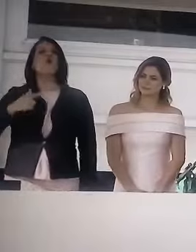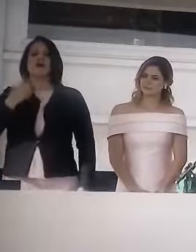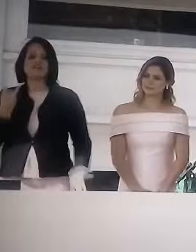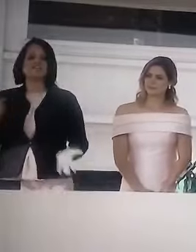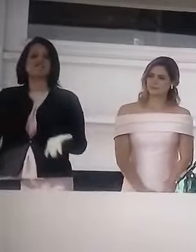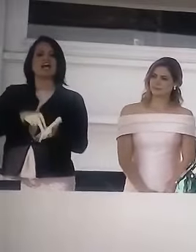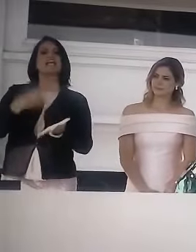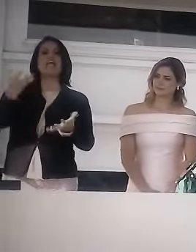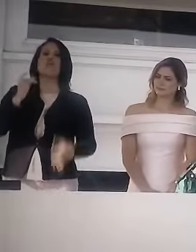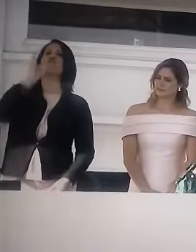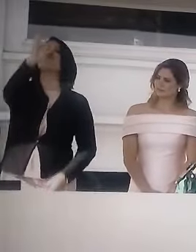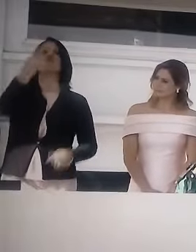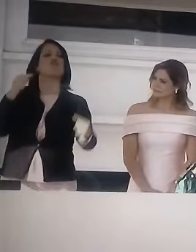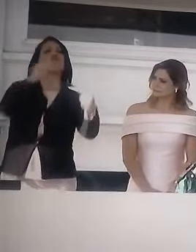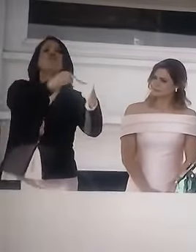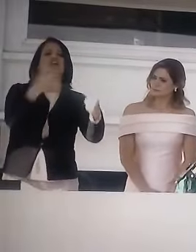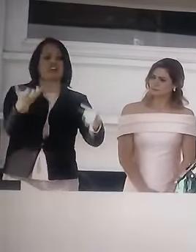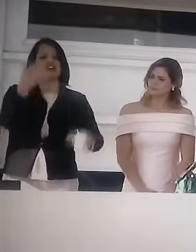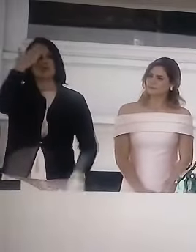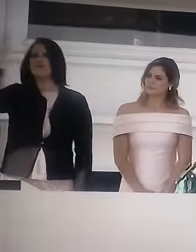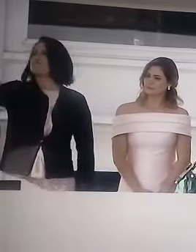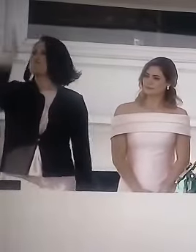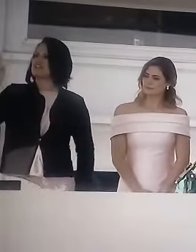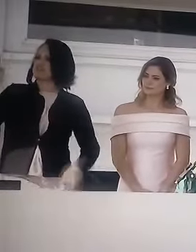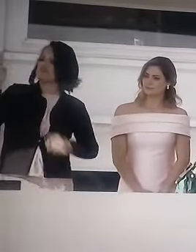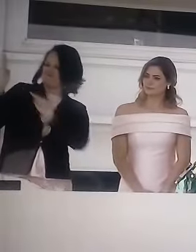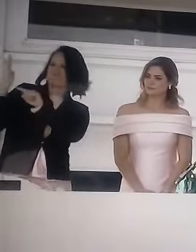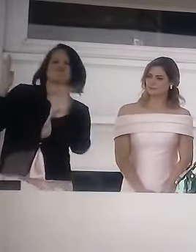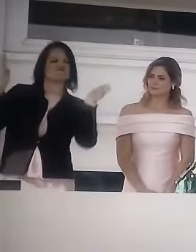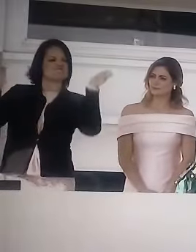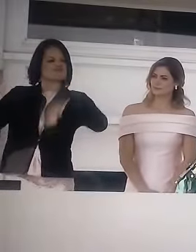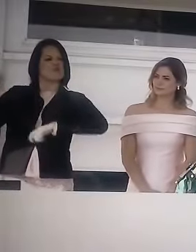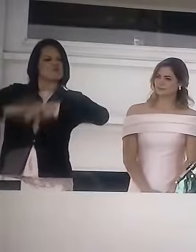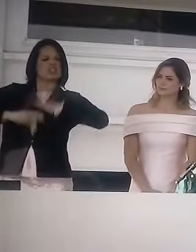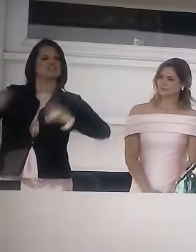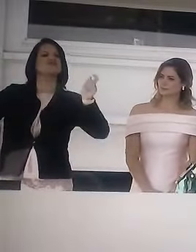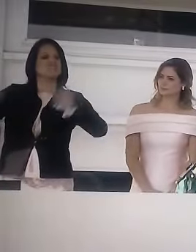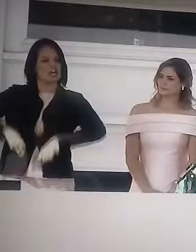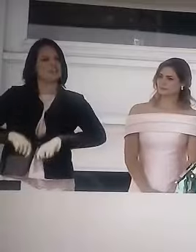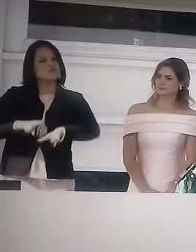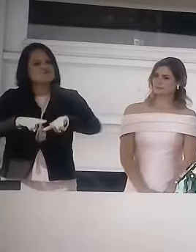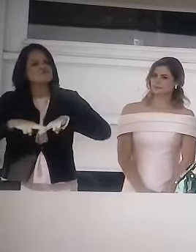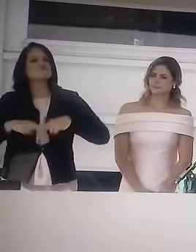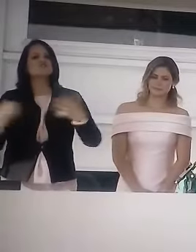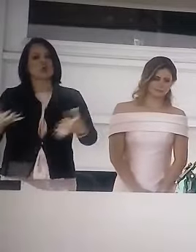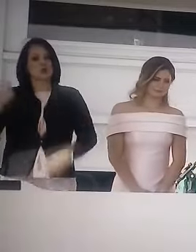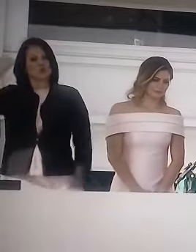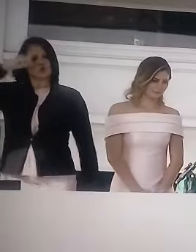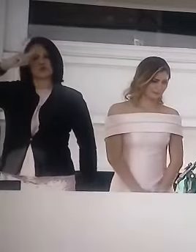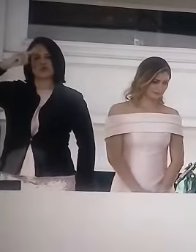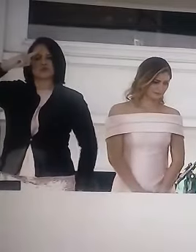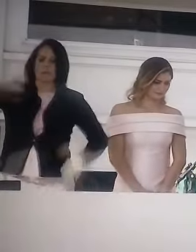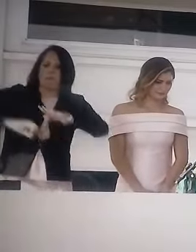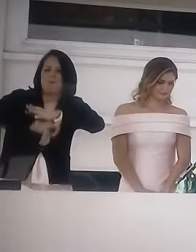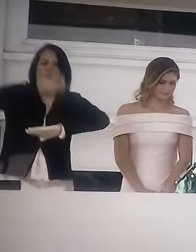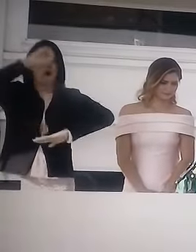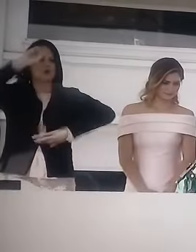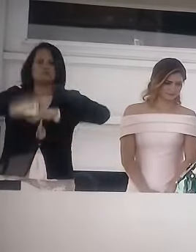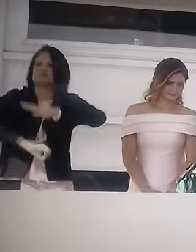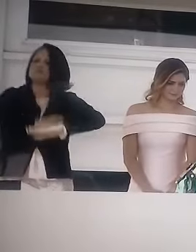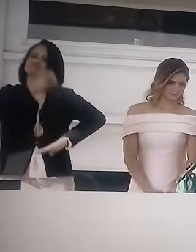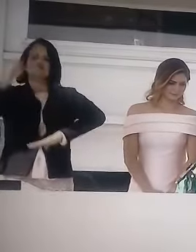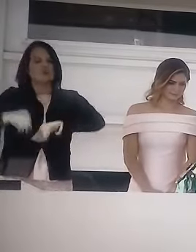queremos chegar e do potencial que nosso Brasil tem. Por isso, vamos, dia e noite, perseguindo o